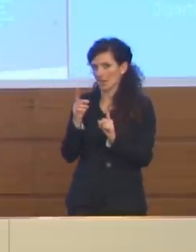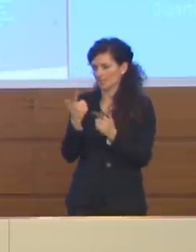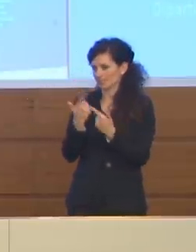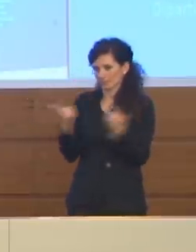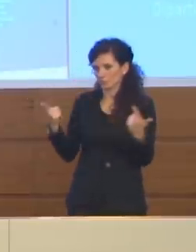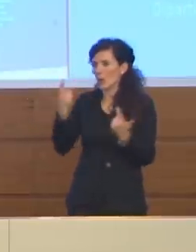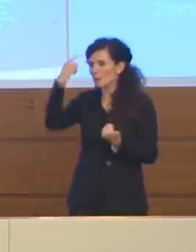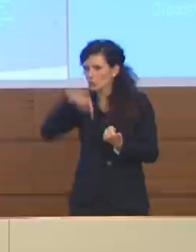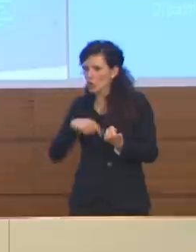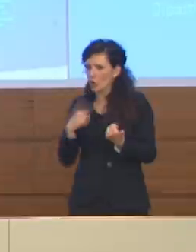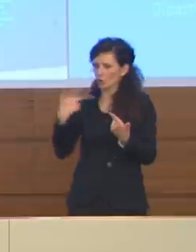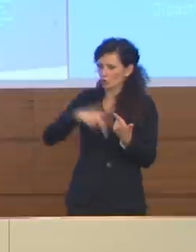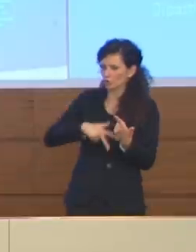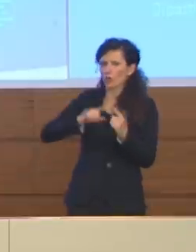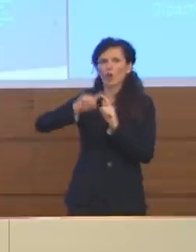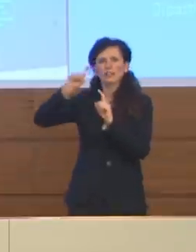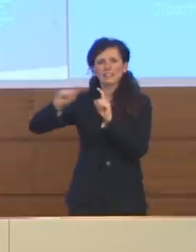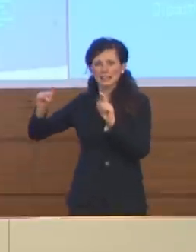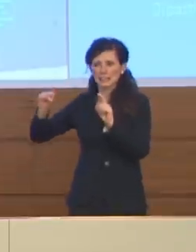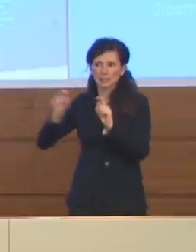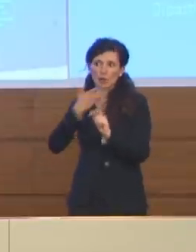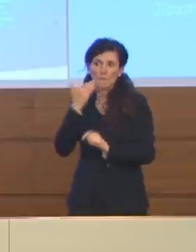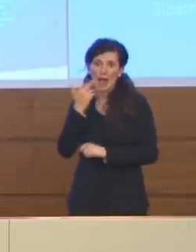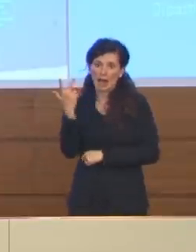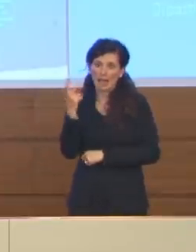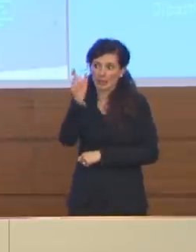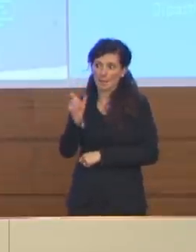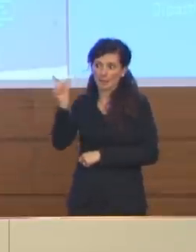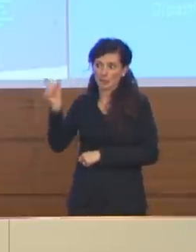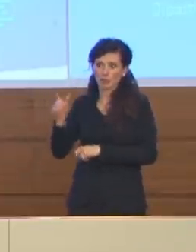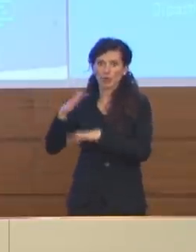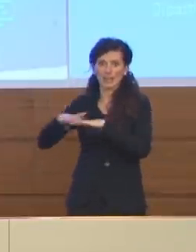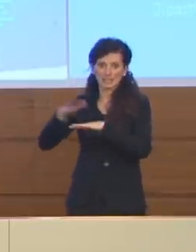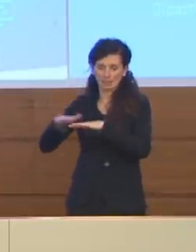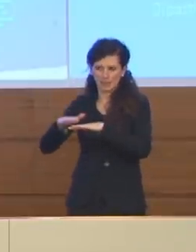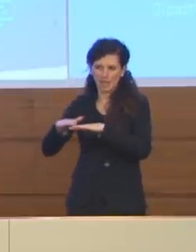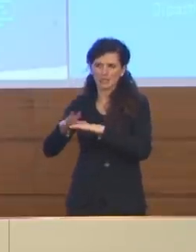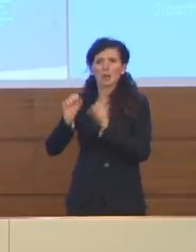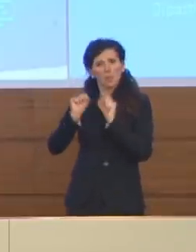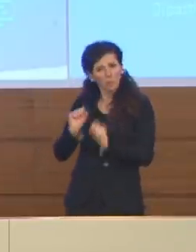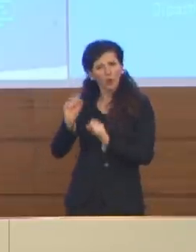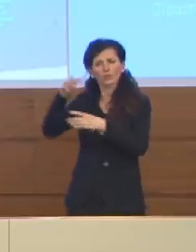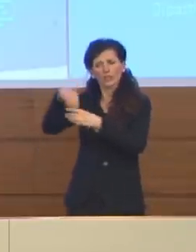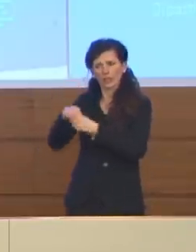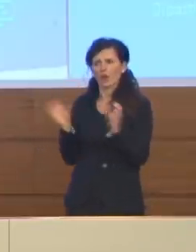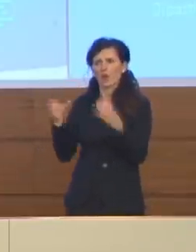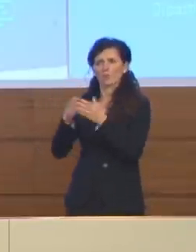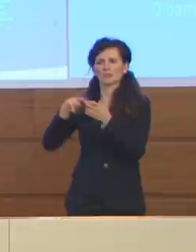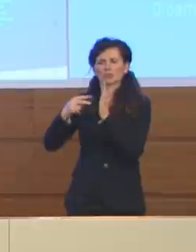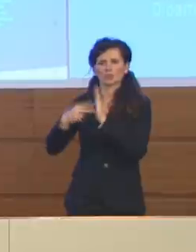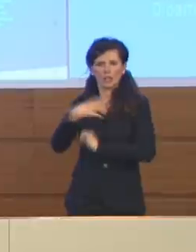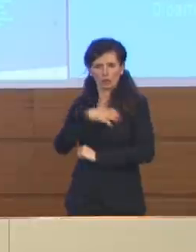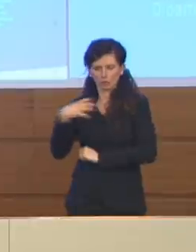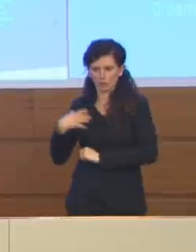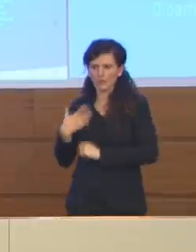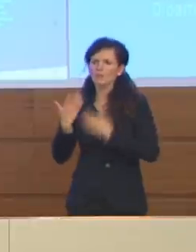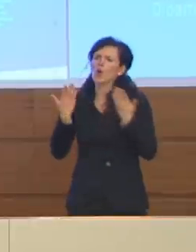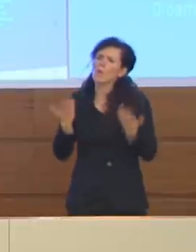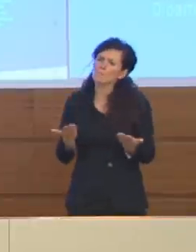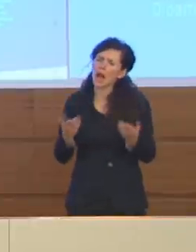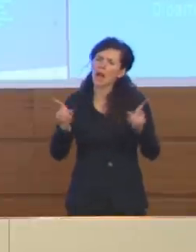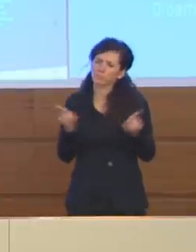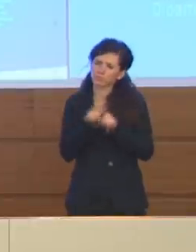sociologo è anche uno statistico per siamo tutti contenti però dei 17 componenti più 2 borrelli arcuri della